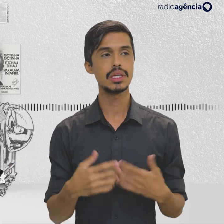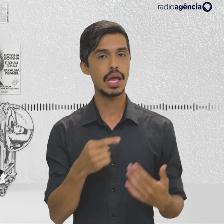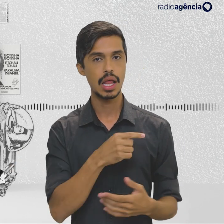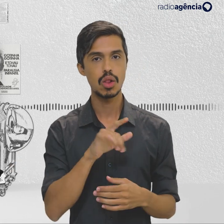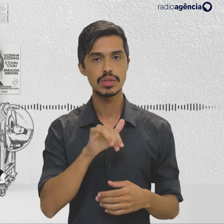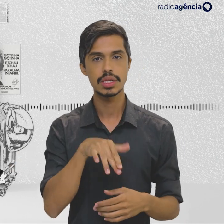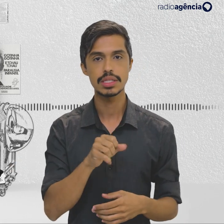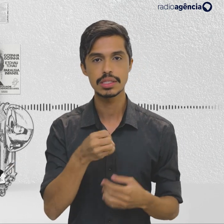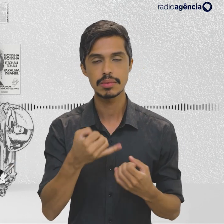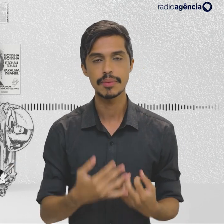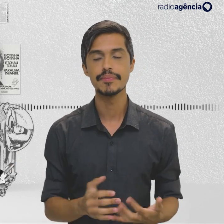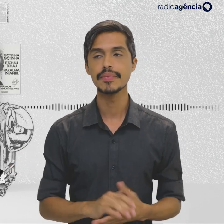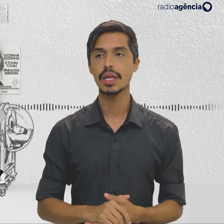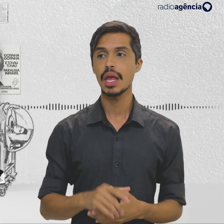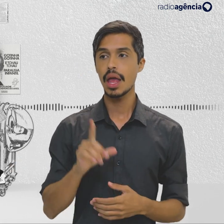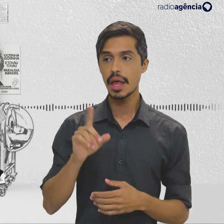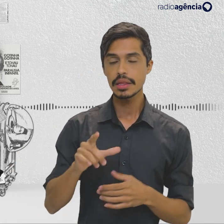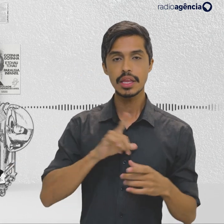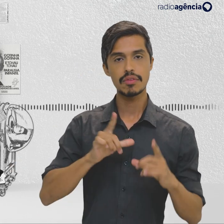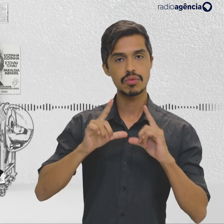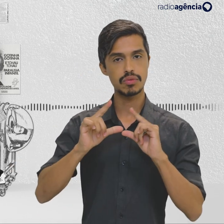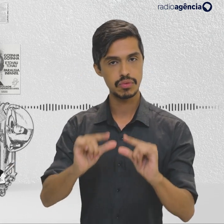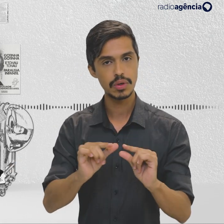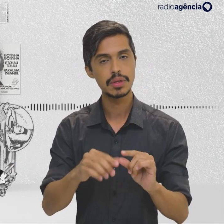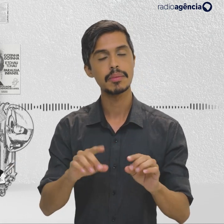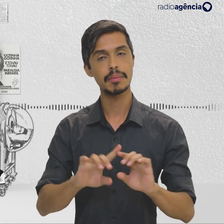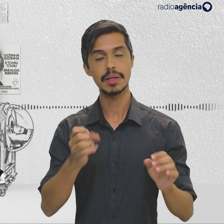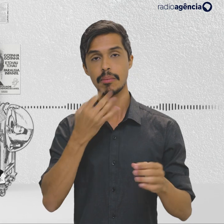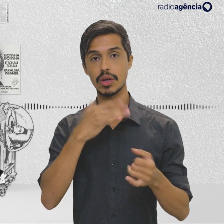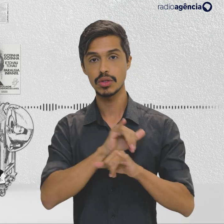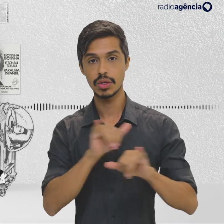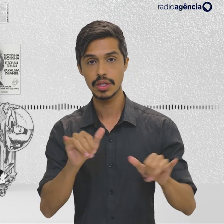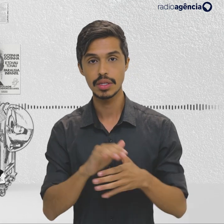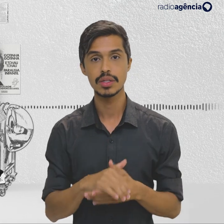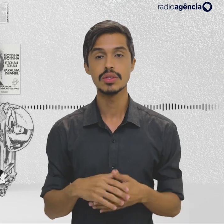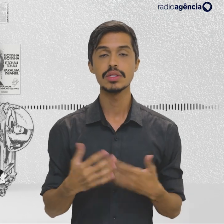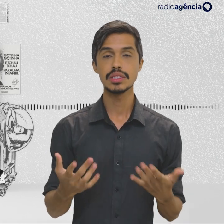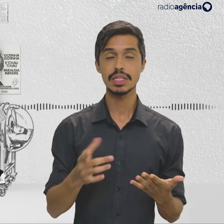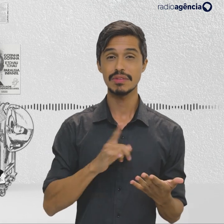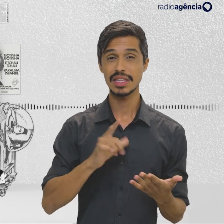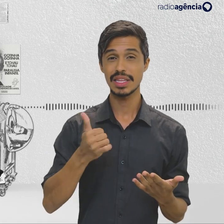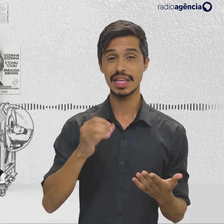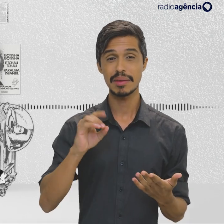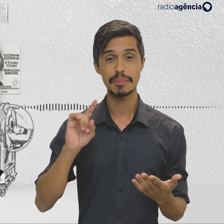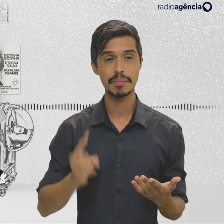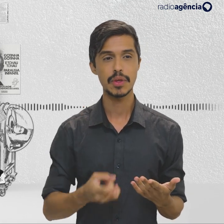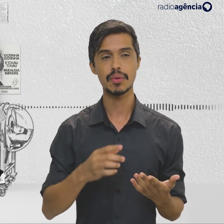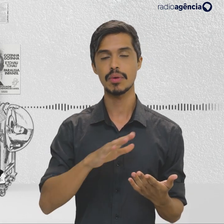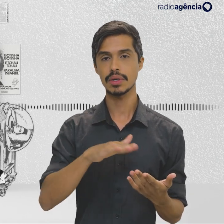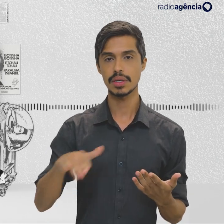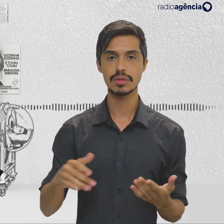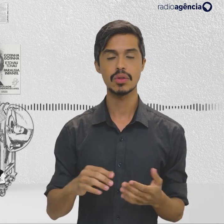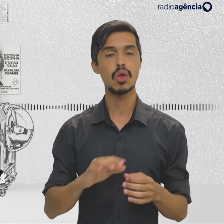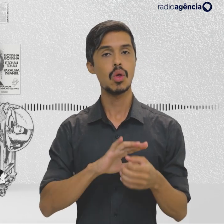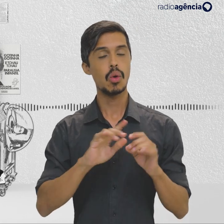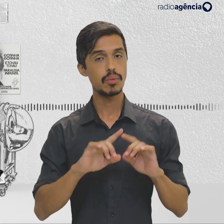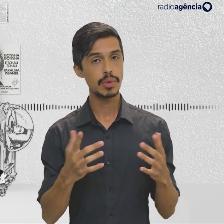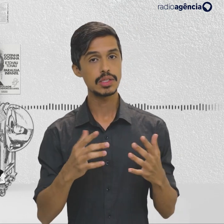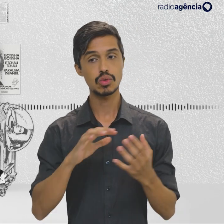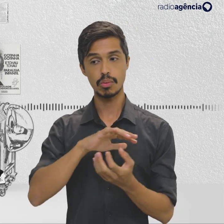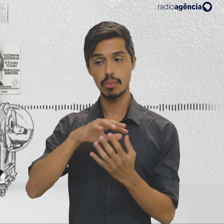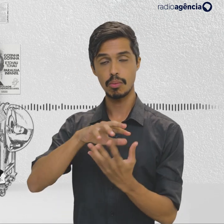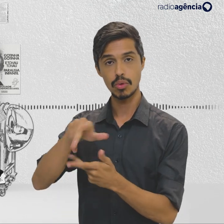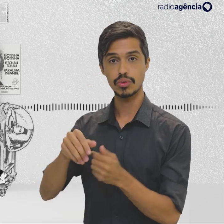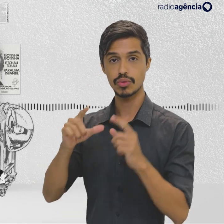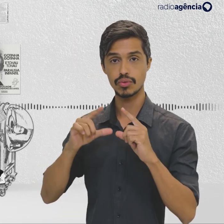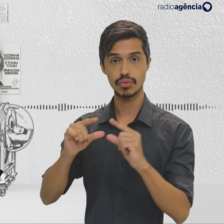redução e essa é uma boa notícia em 2021 eram 710.000 crianças como no mundo também houve uma